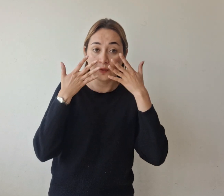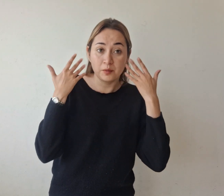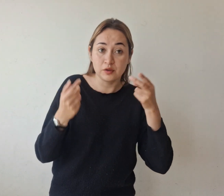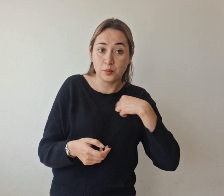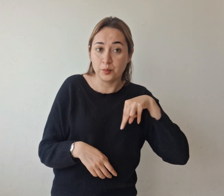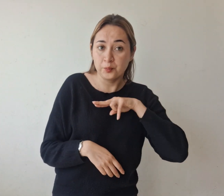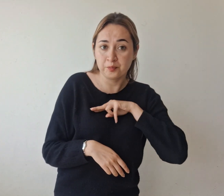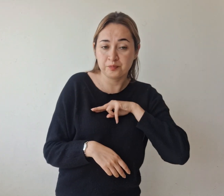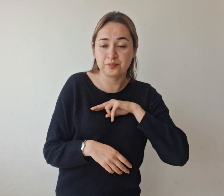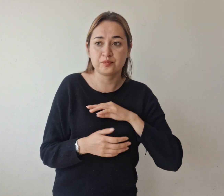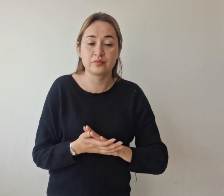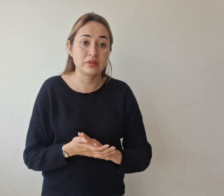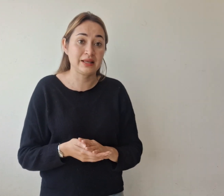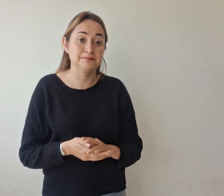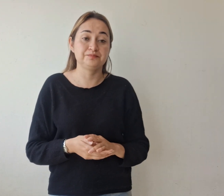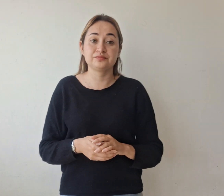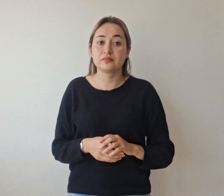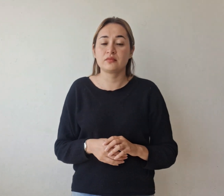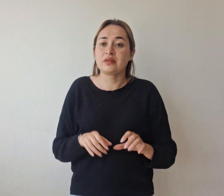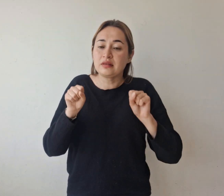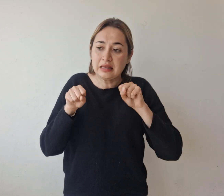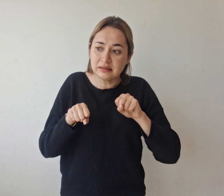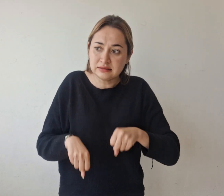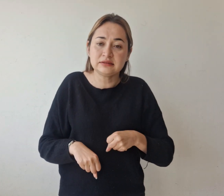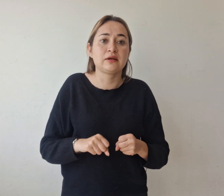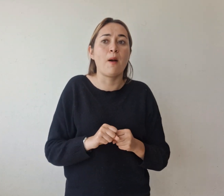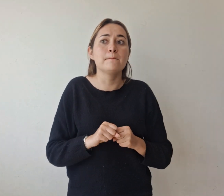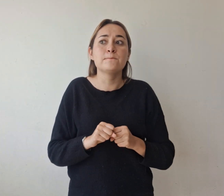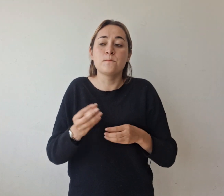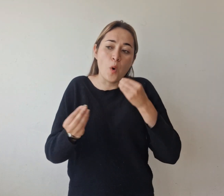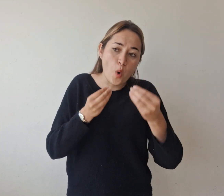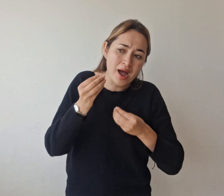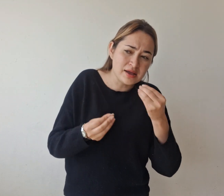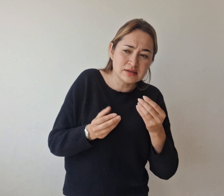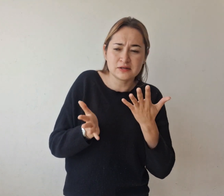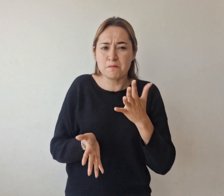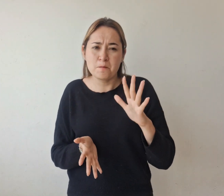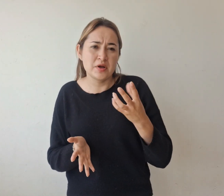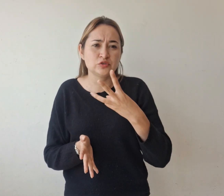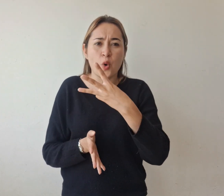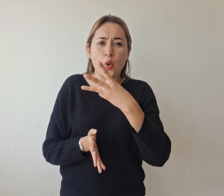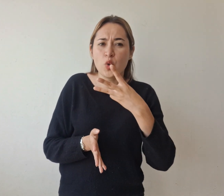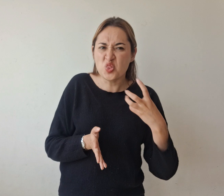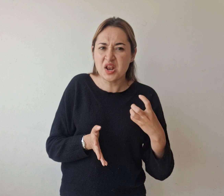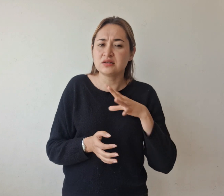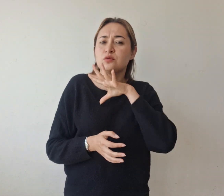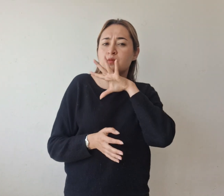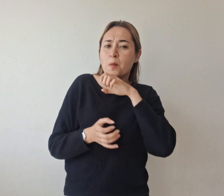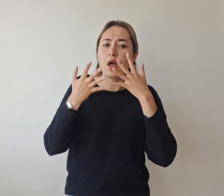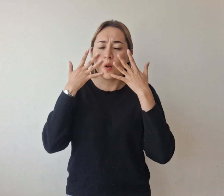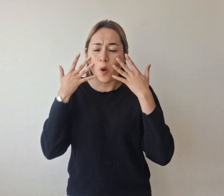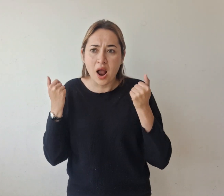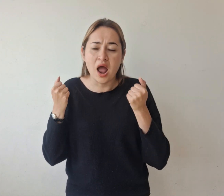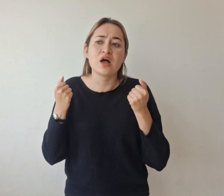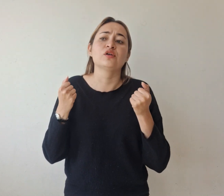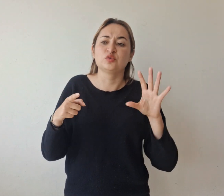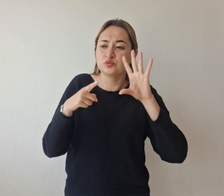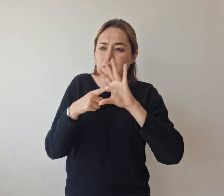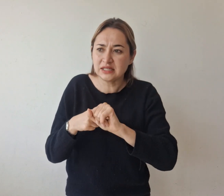logros de la jornada que dejó como resultado cerca de 300 animales beneficiados y alrededor de 400